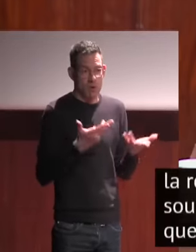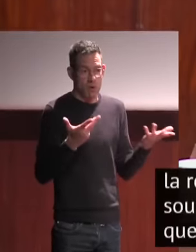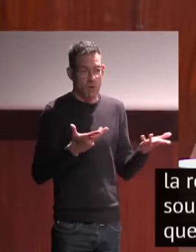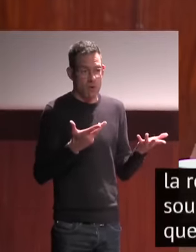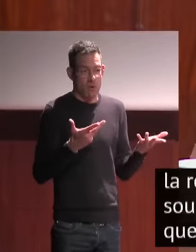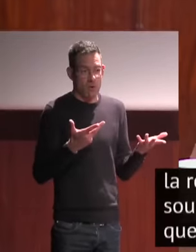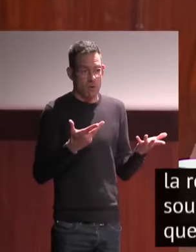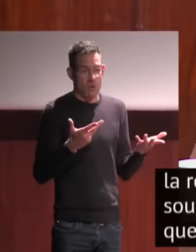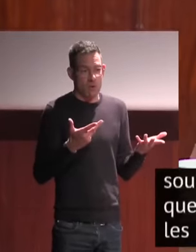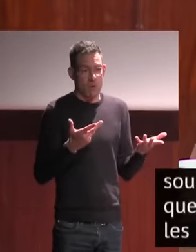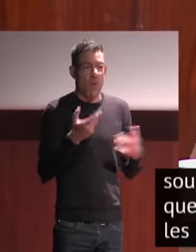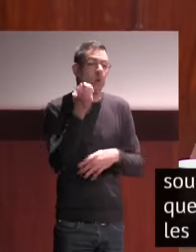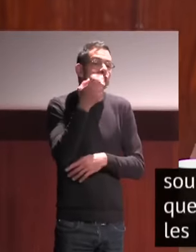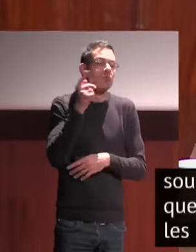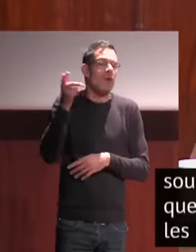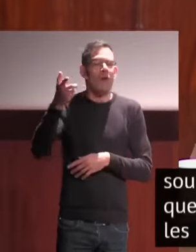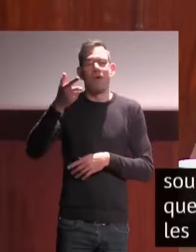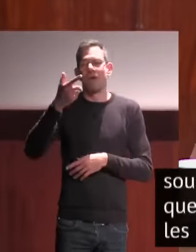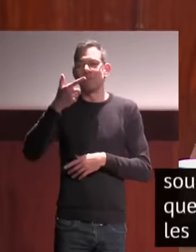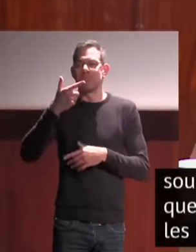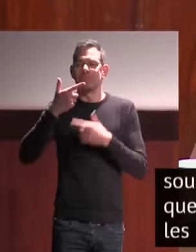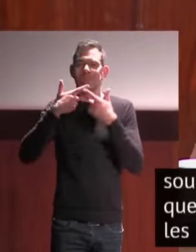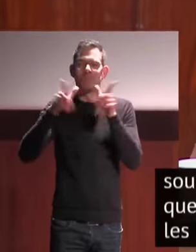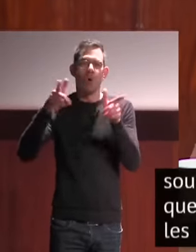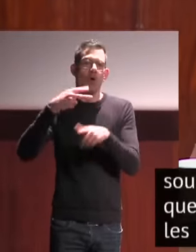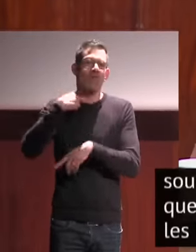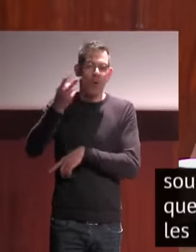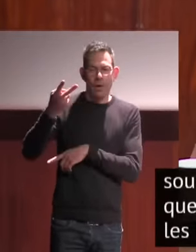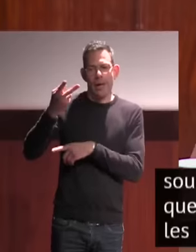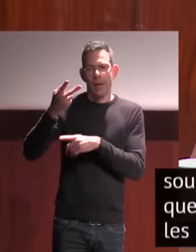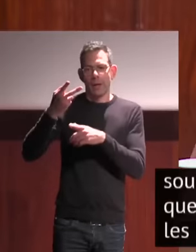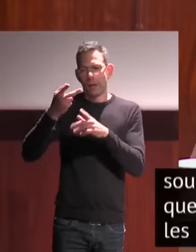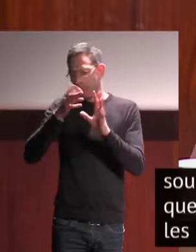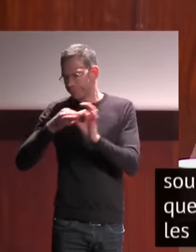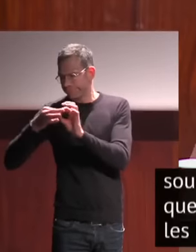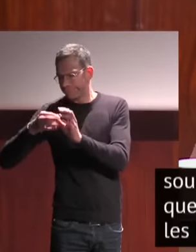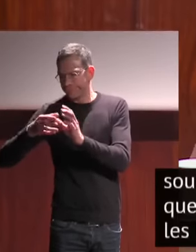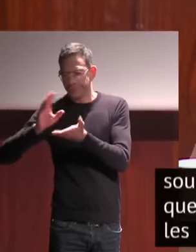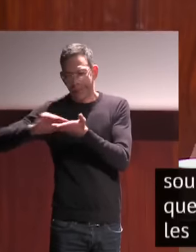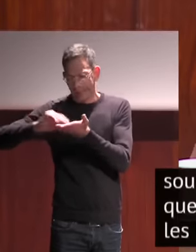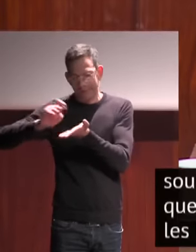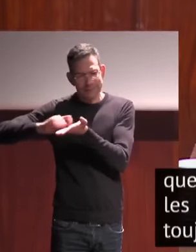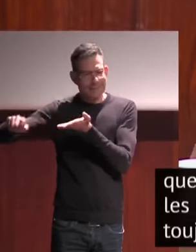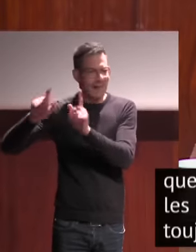vocales, il y a en général la trace écrite. Pas toujours, mais en général, il y a la trace écrite.